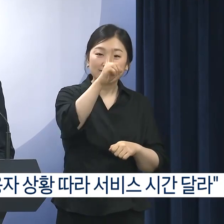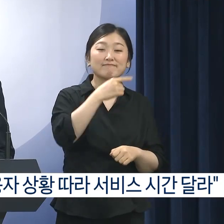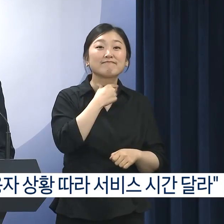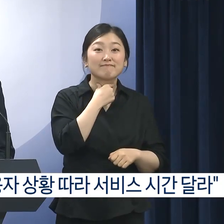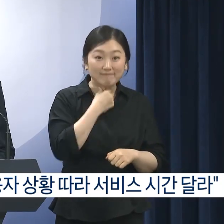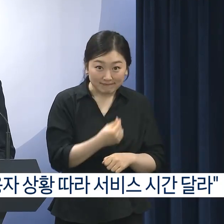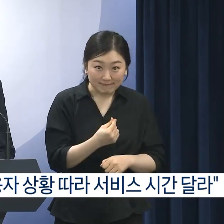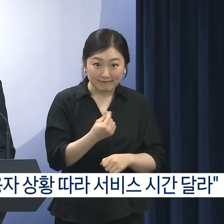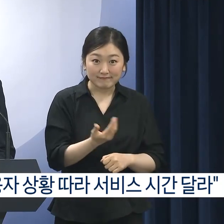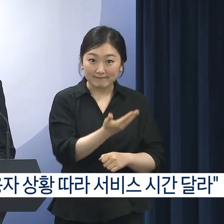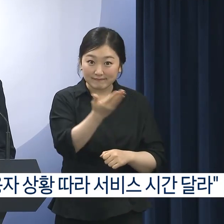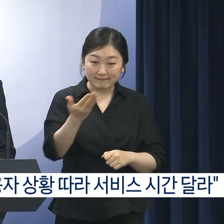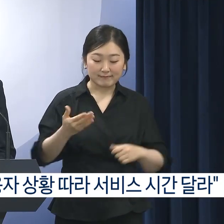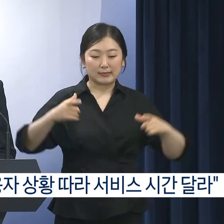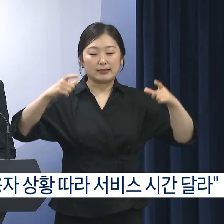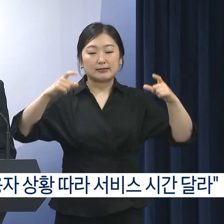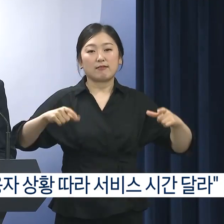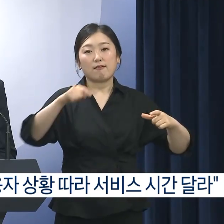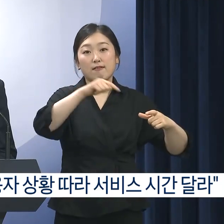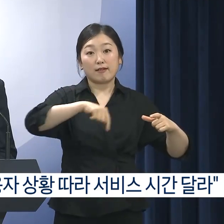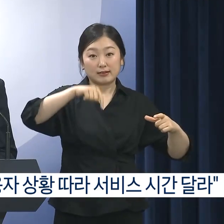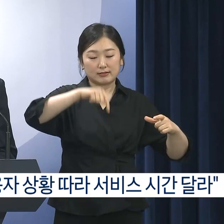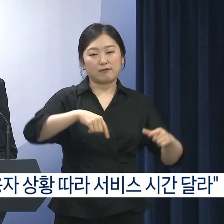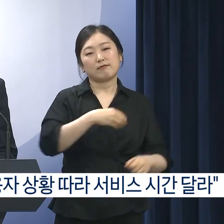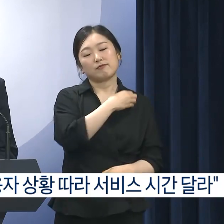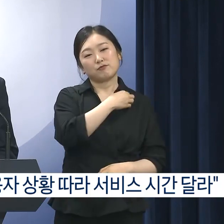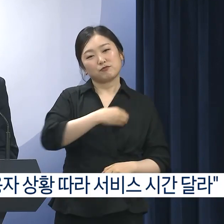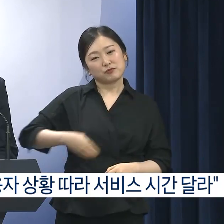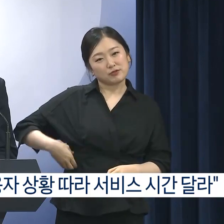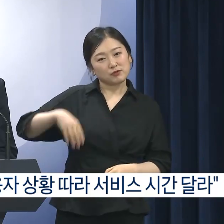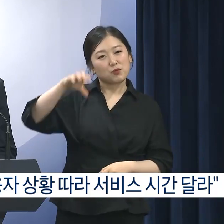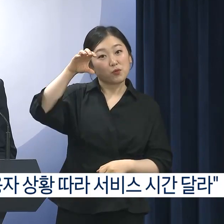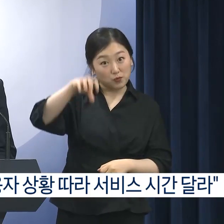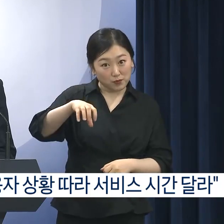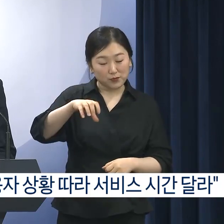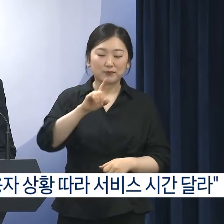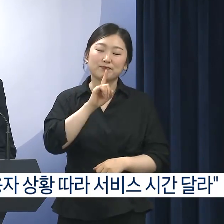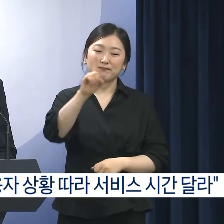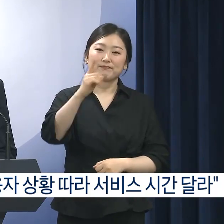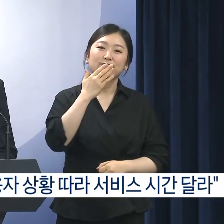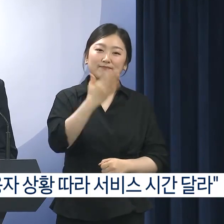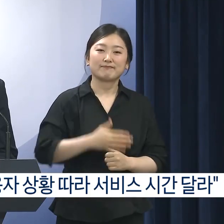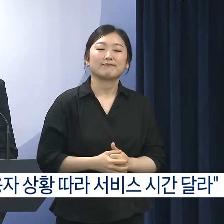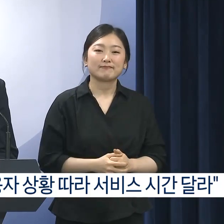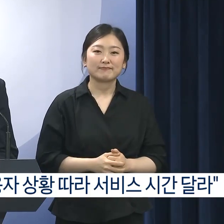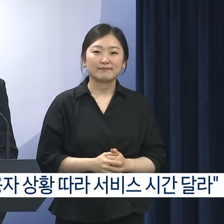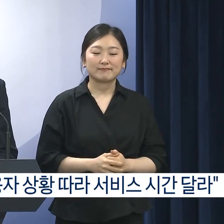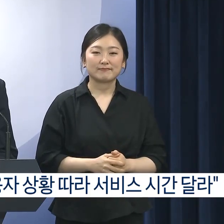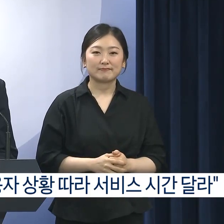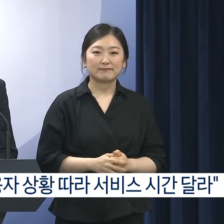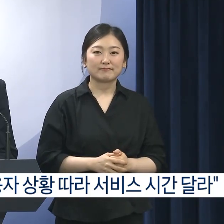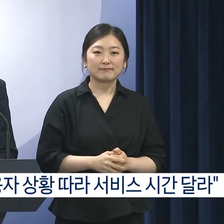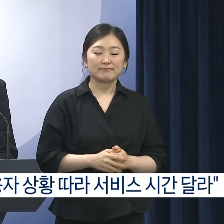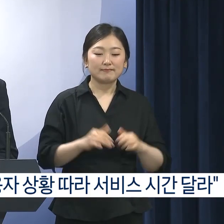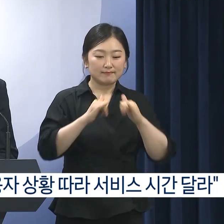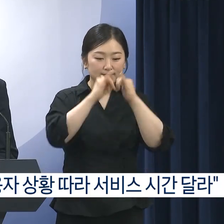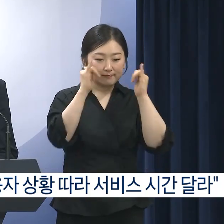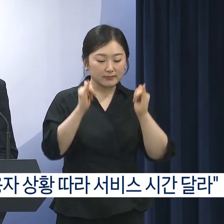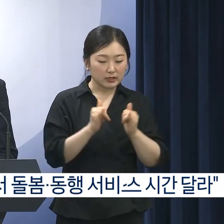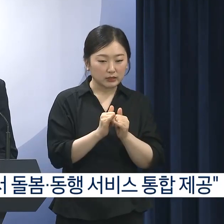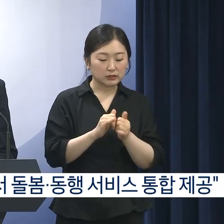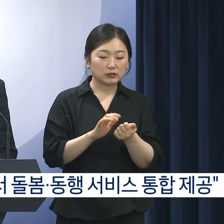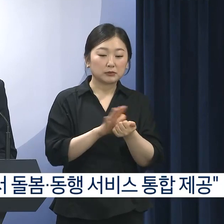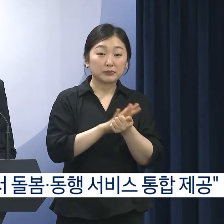하신 분들께서는 지역의 읍면동 센터를 방문해서 신청하시면 되겠습니다. 사회 서비스